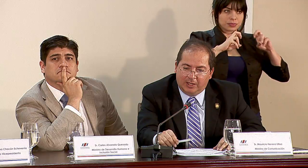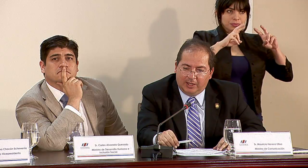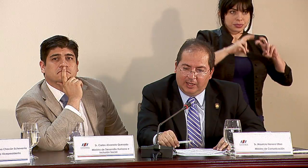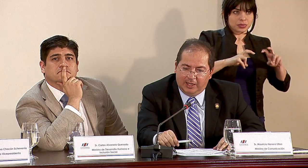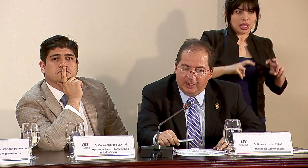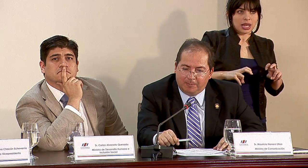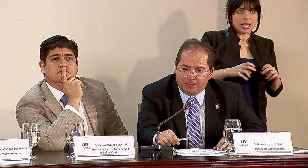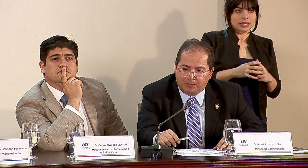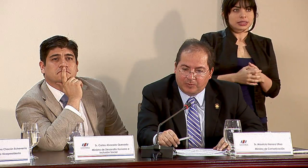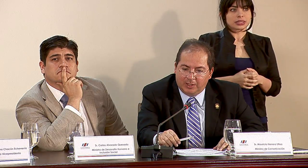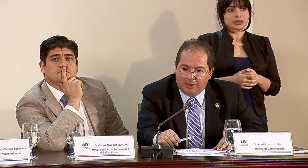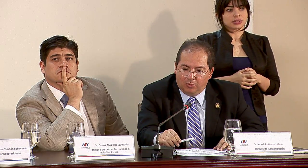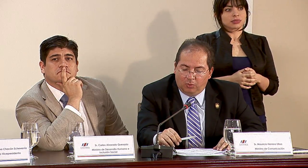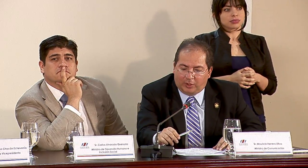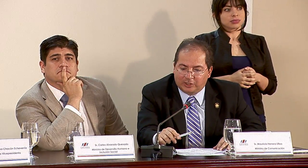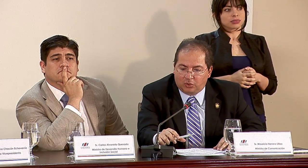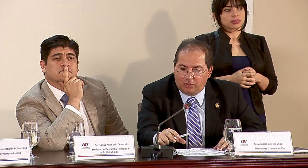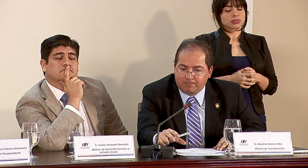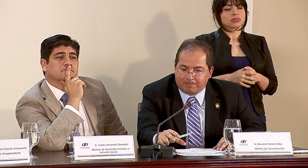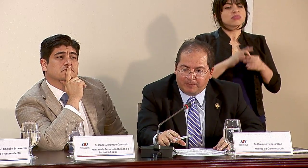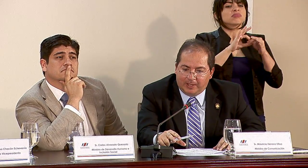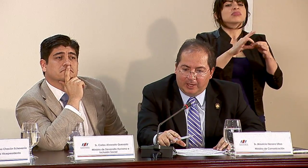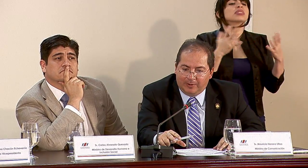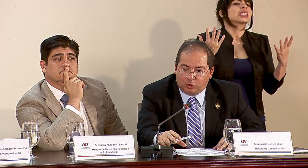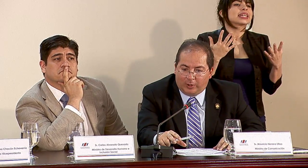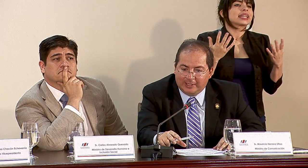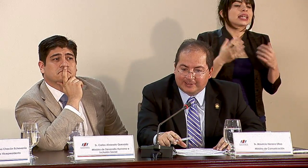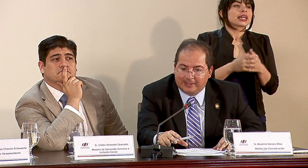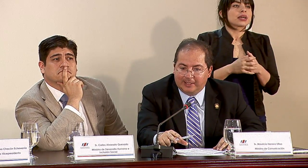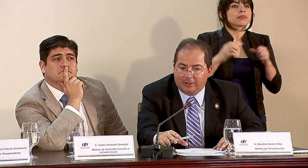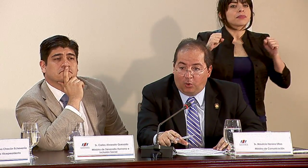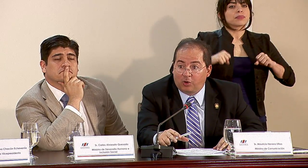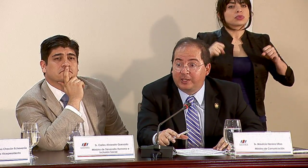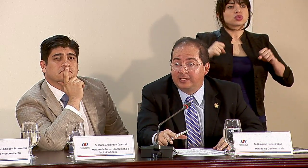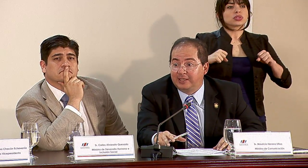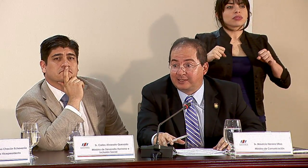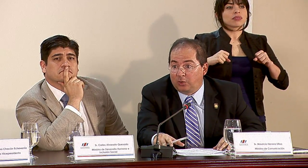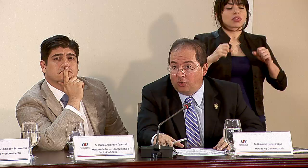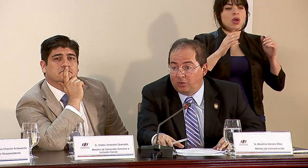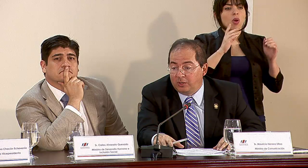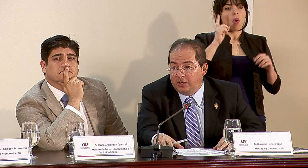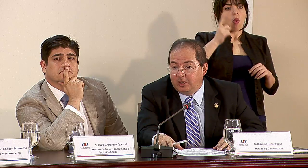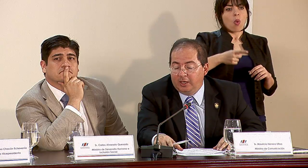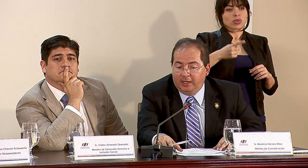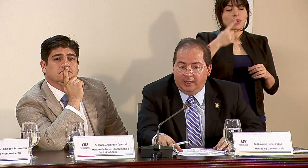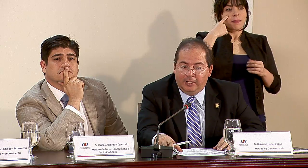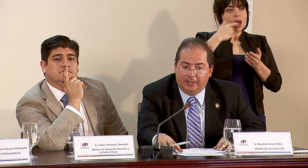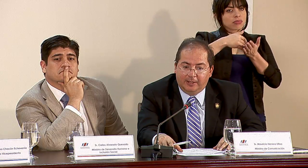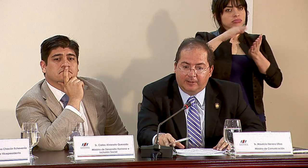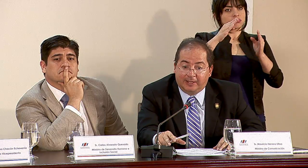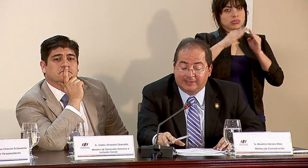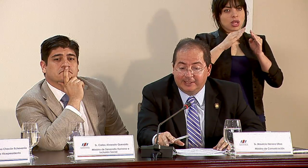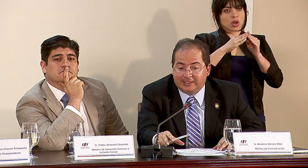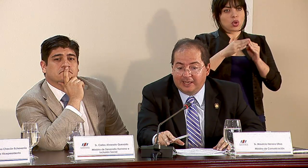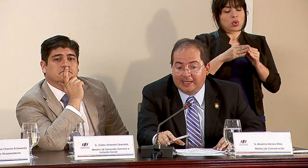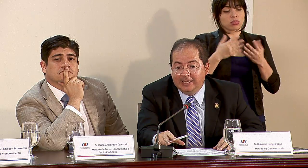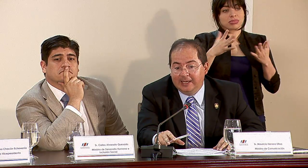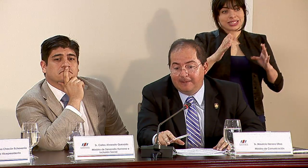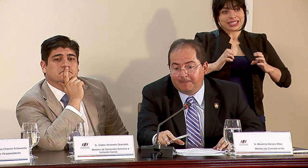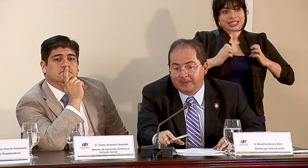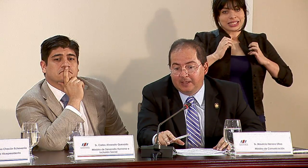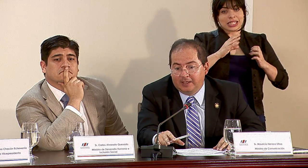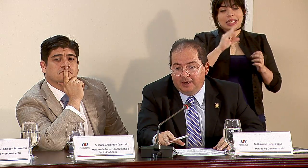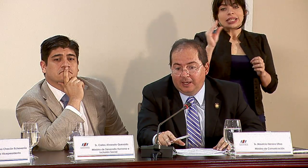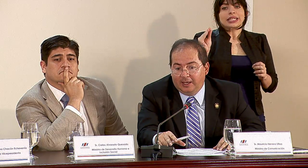lo que son eventuales órdenes de desalojo que existen